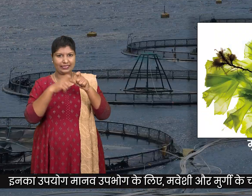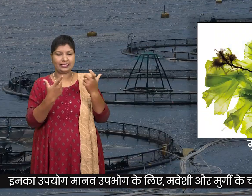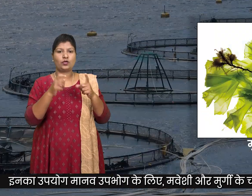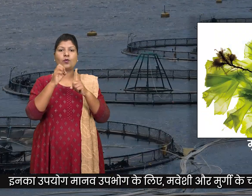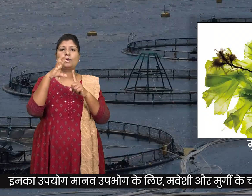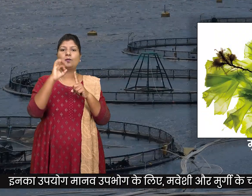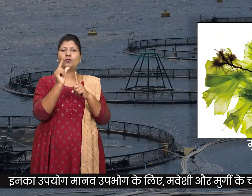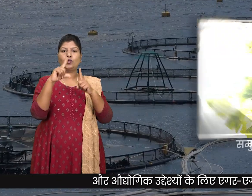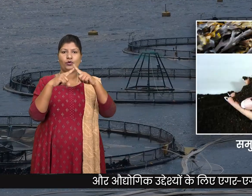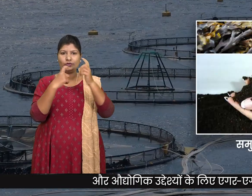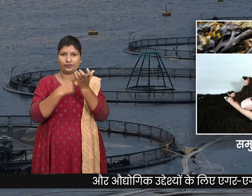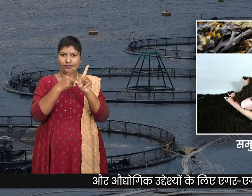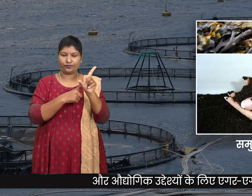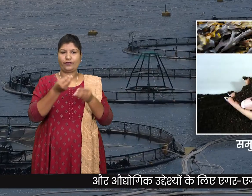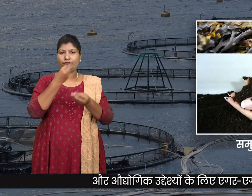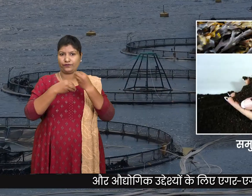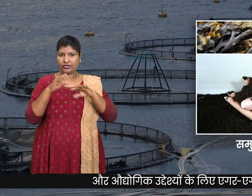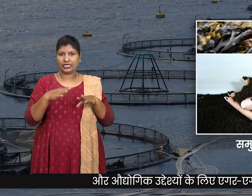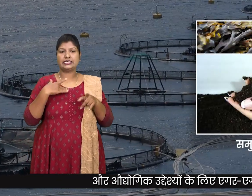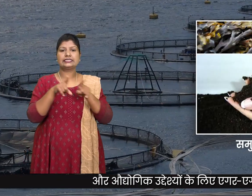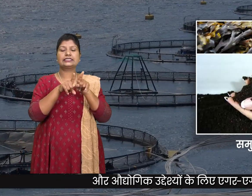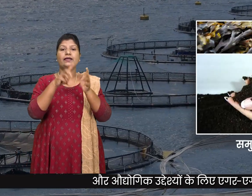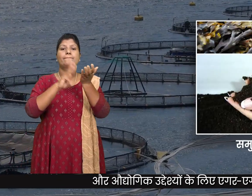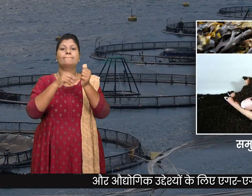रूप में और औद्योगिक उद्देश्यों के लिए